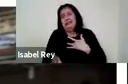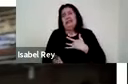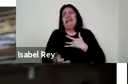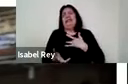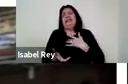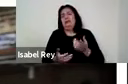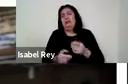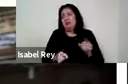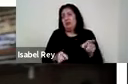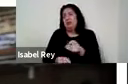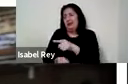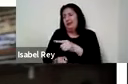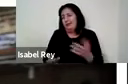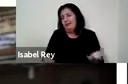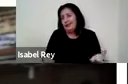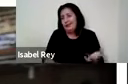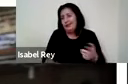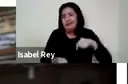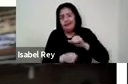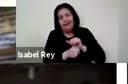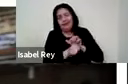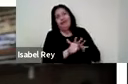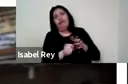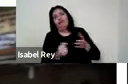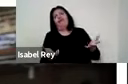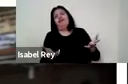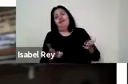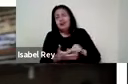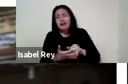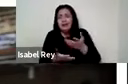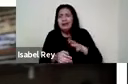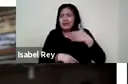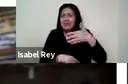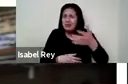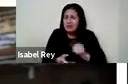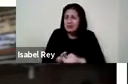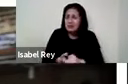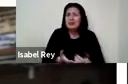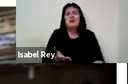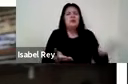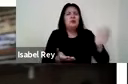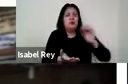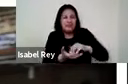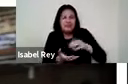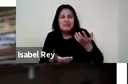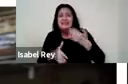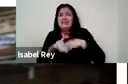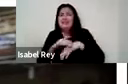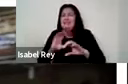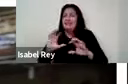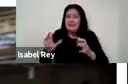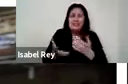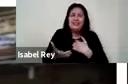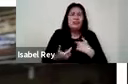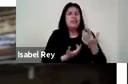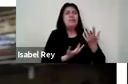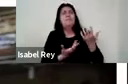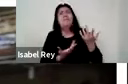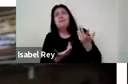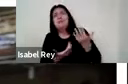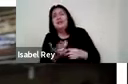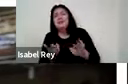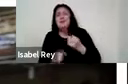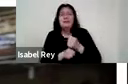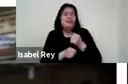como a todos ustedes seguramente, la pandemia. La pandemia, y luego ingreso nuevamente a mi salón y los espero para que